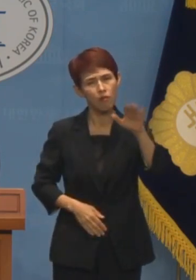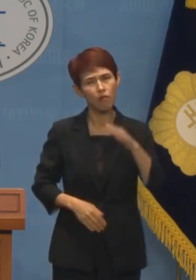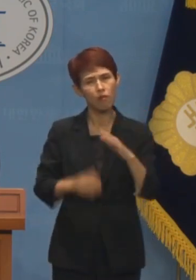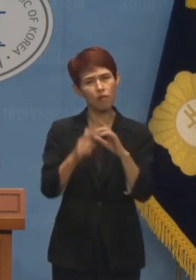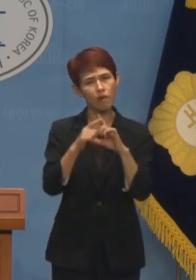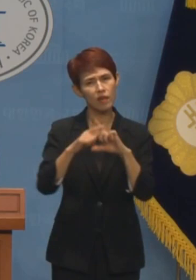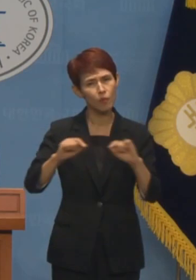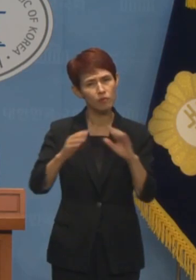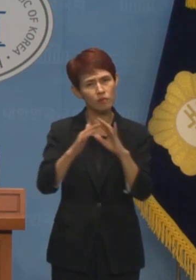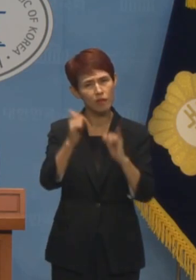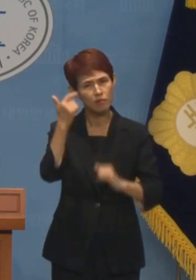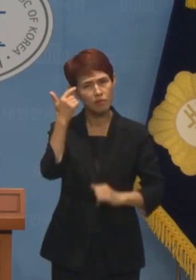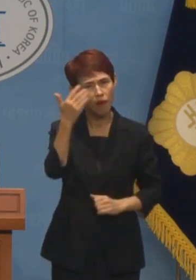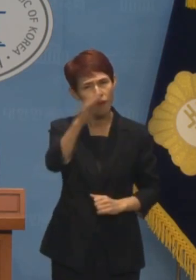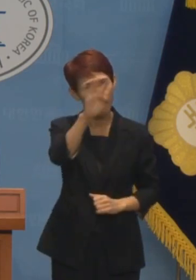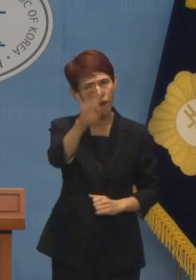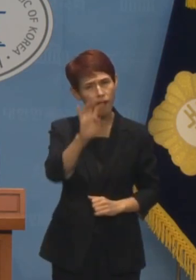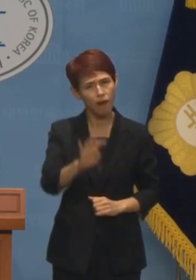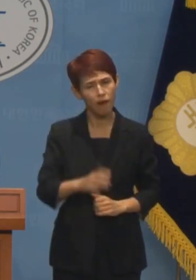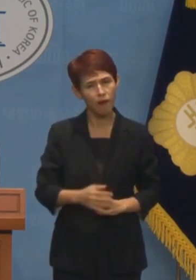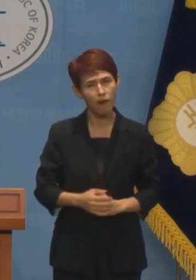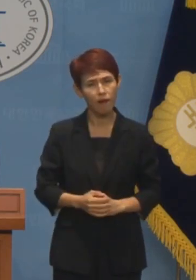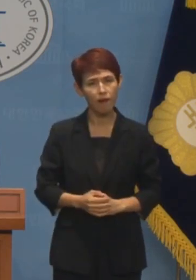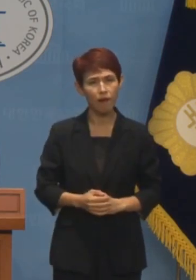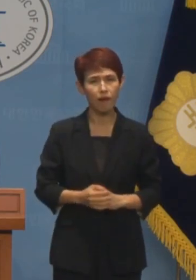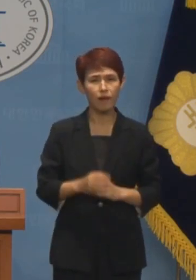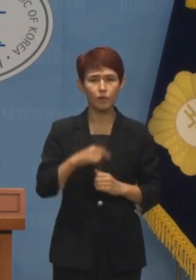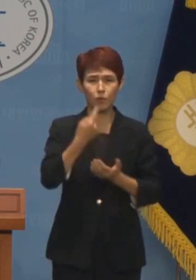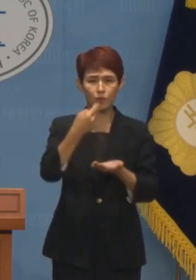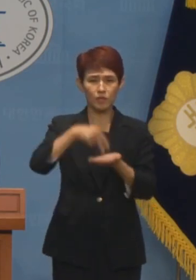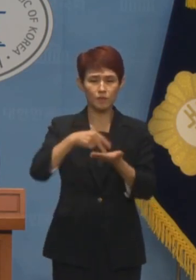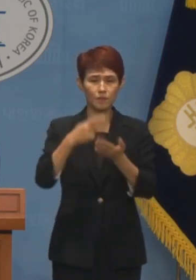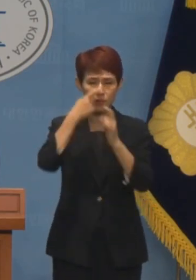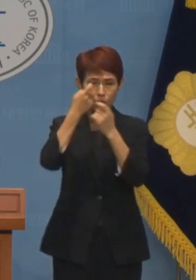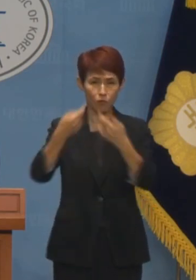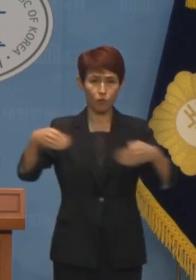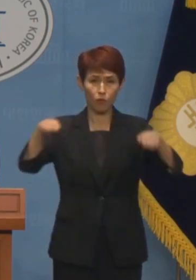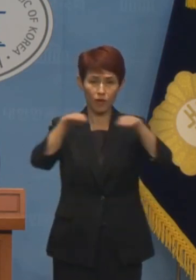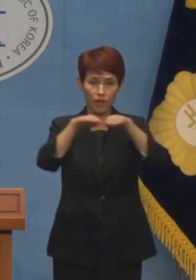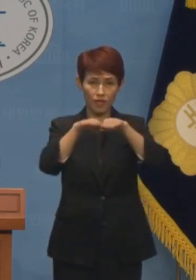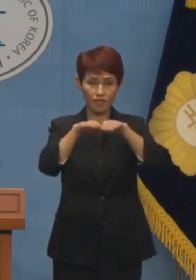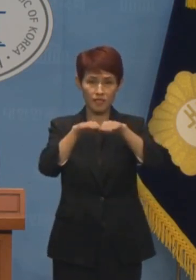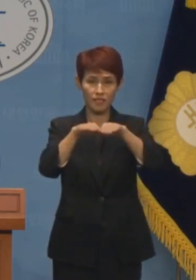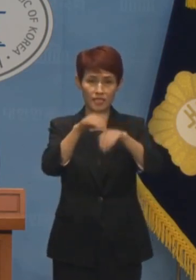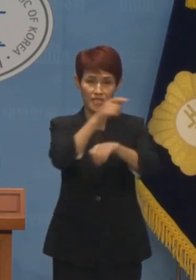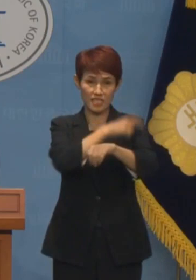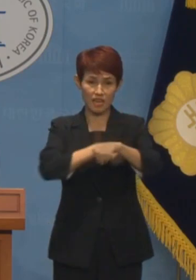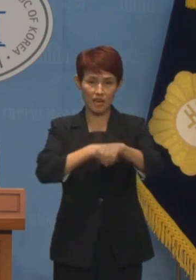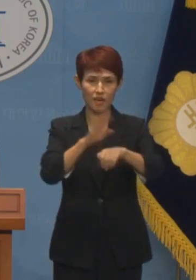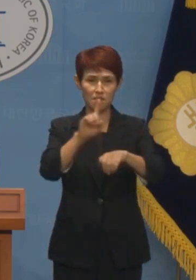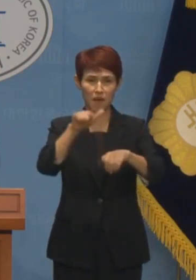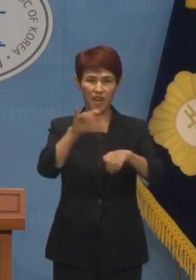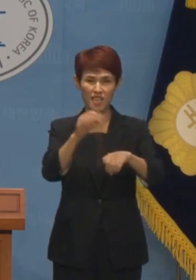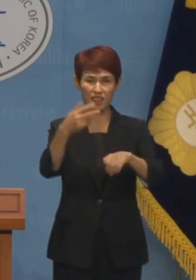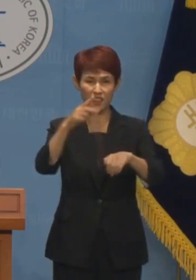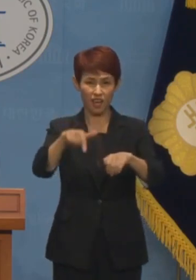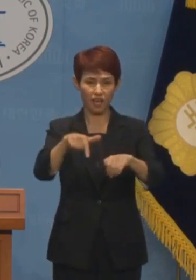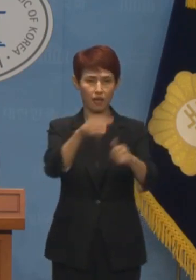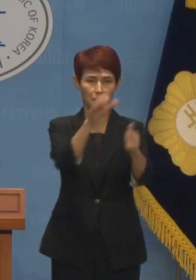일본 국민입니까? 독립기념관 이사로 식민지 근대화론자인 박이택